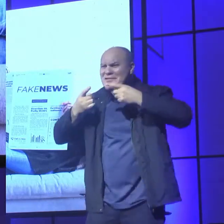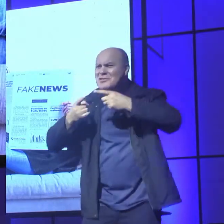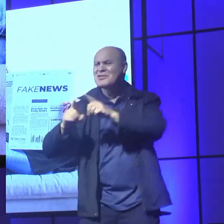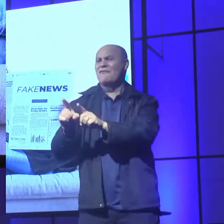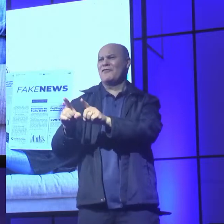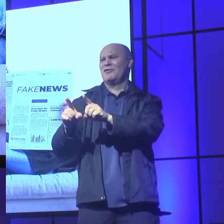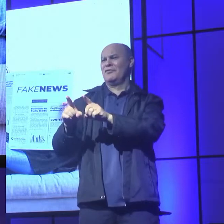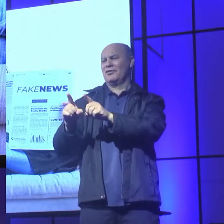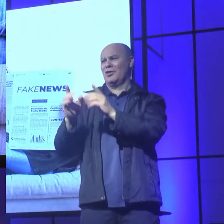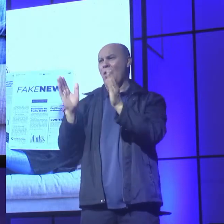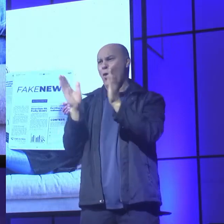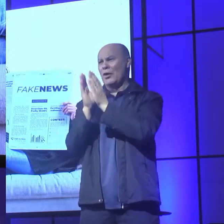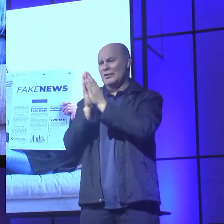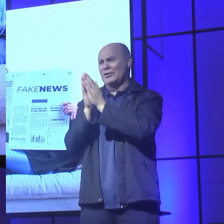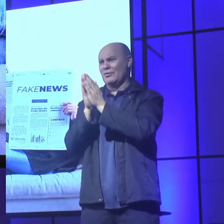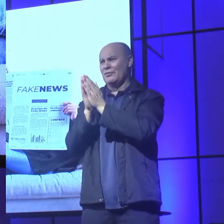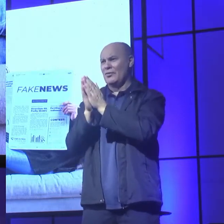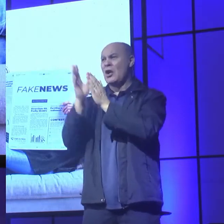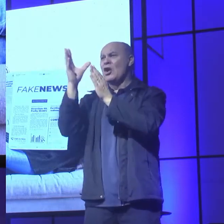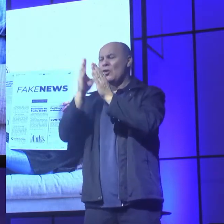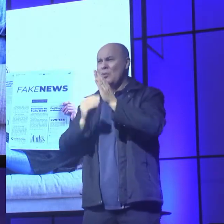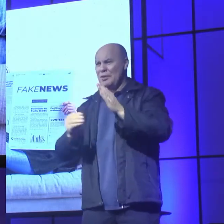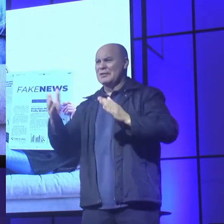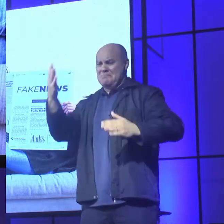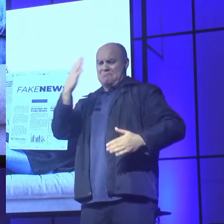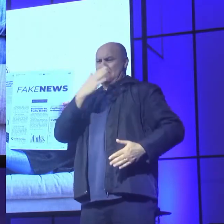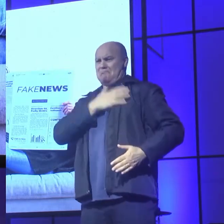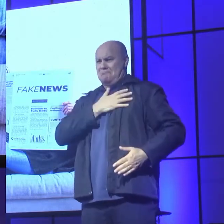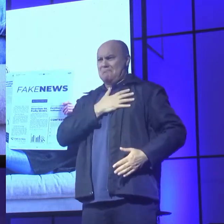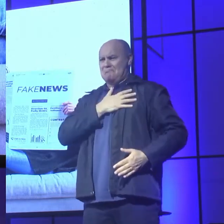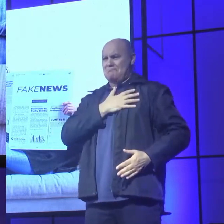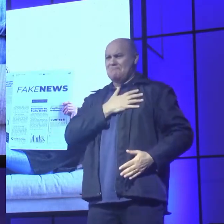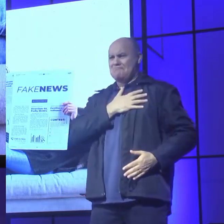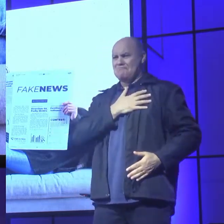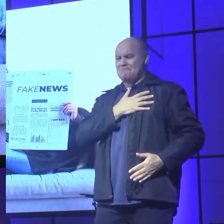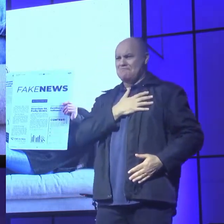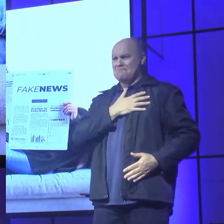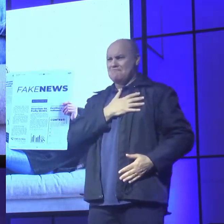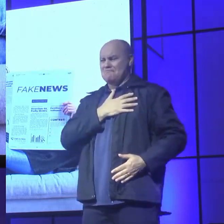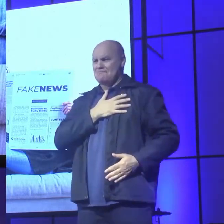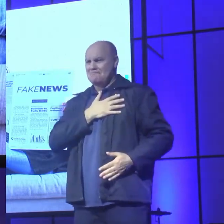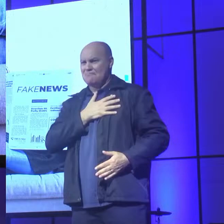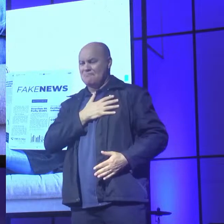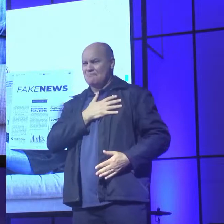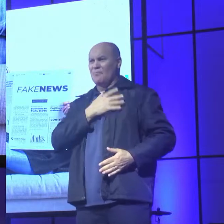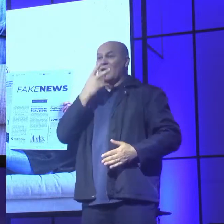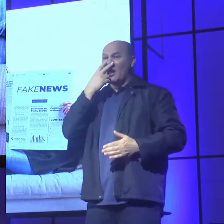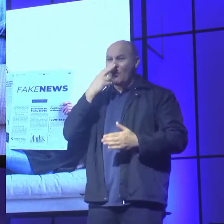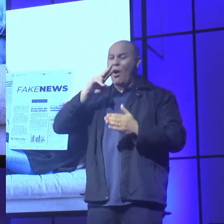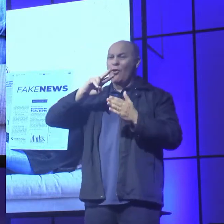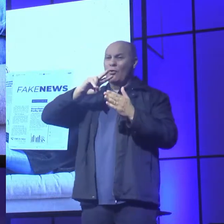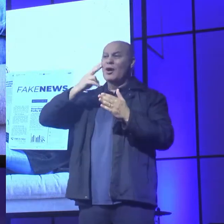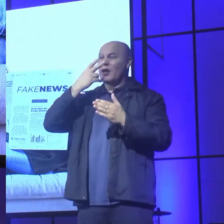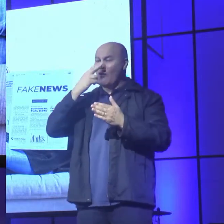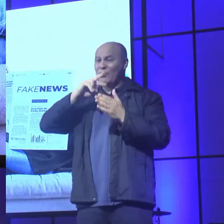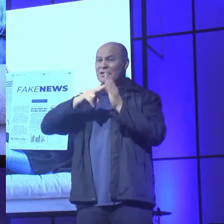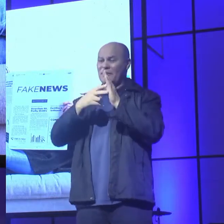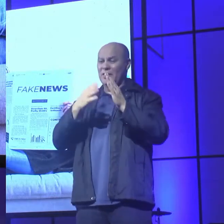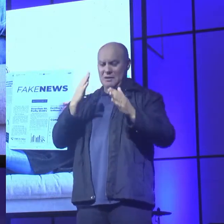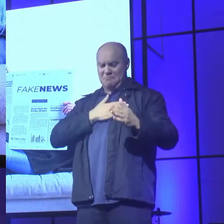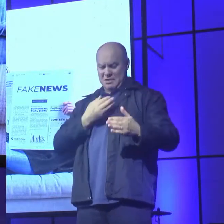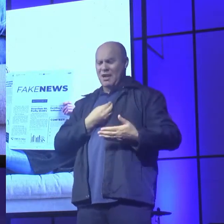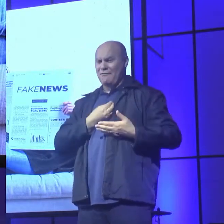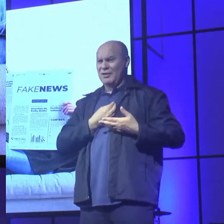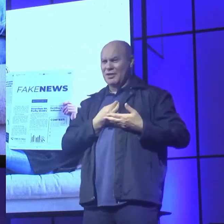diz assim: Deus, eu quero entregar a minha vida a Ti. Ele é a verdade, só Ele é a